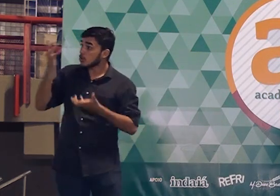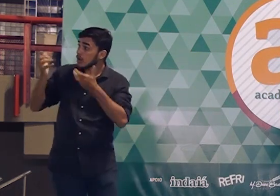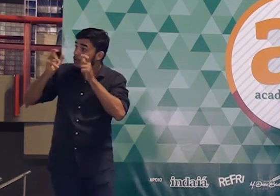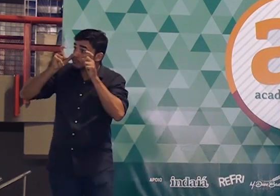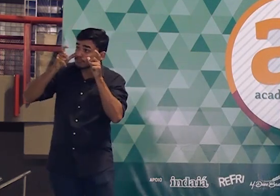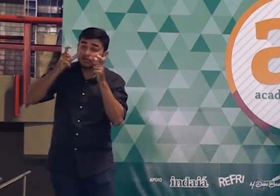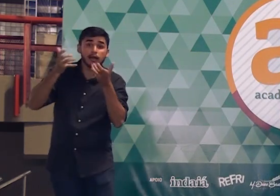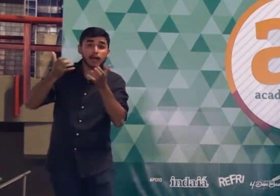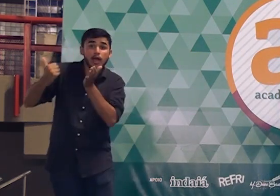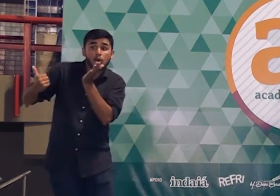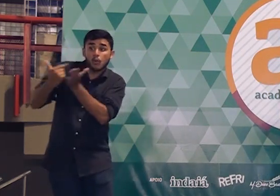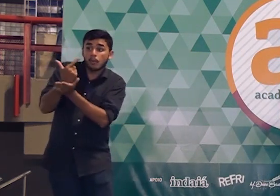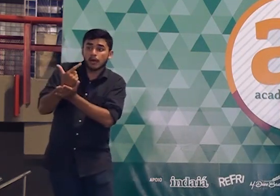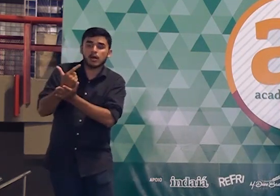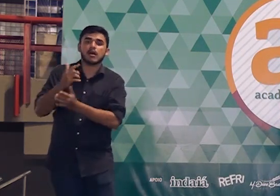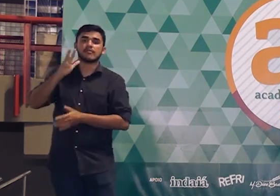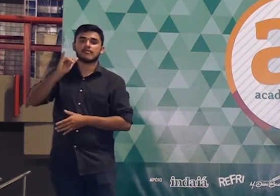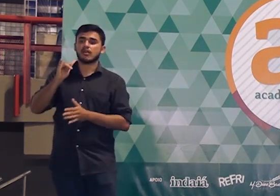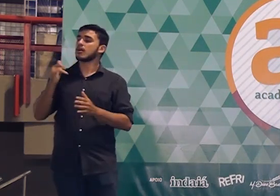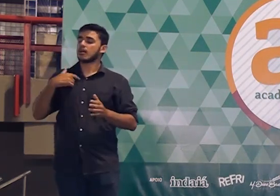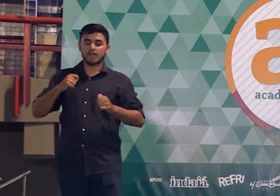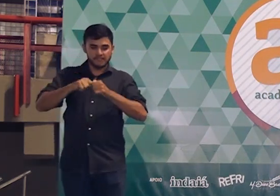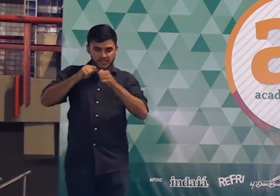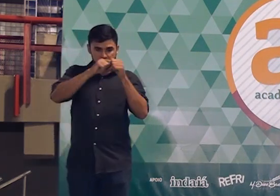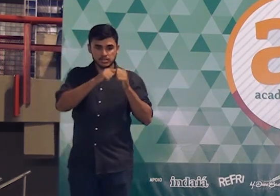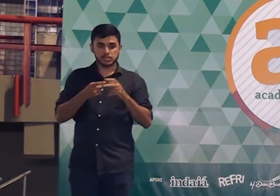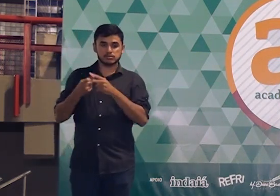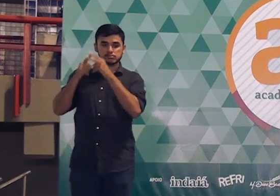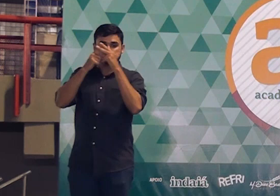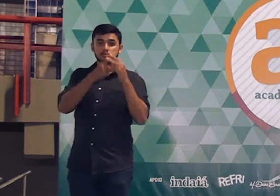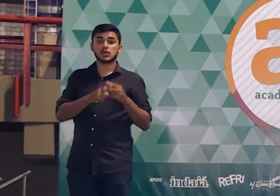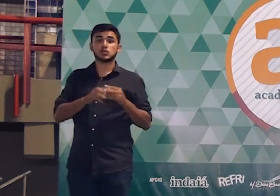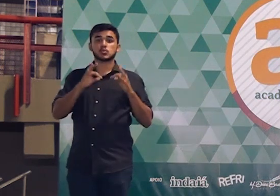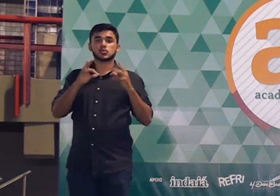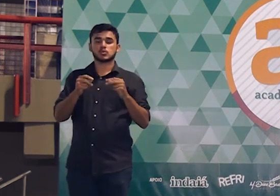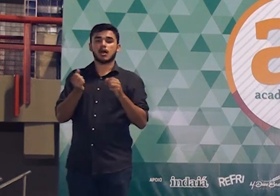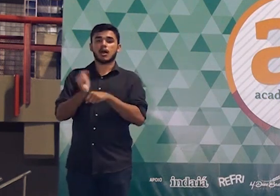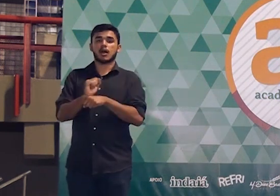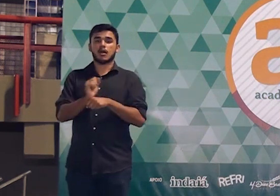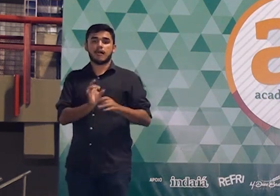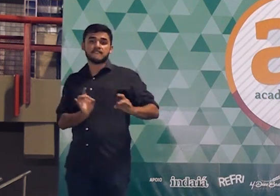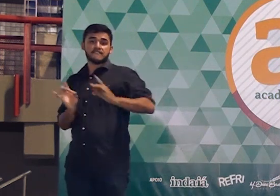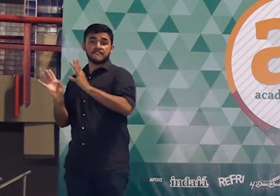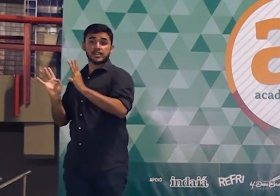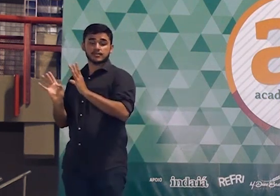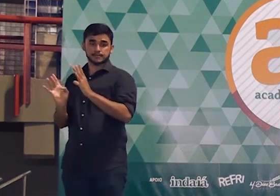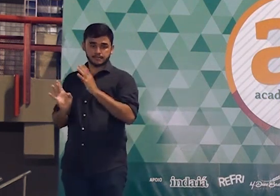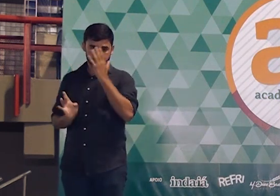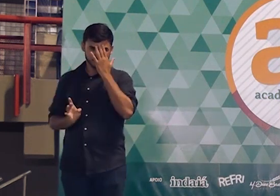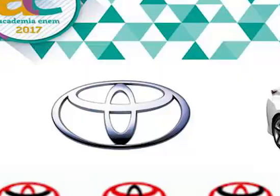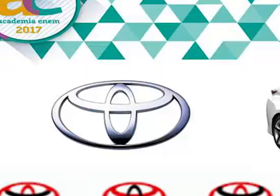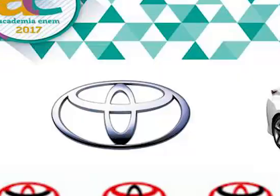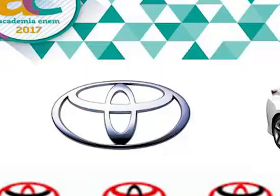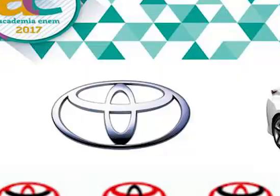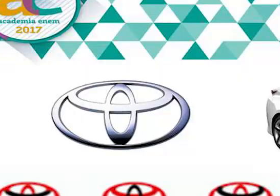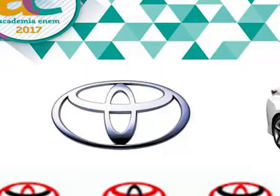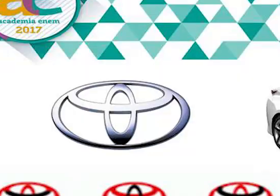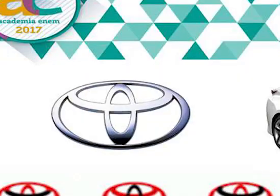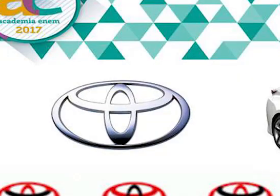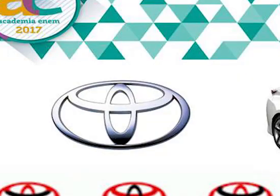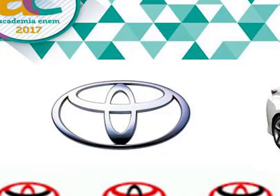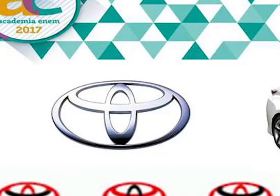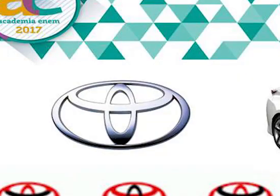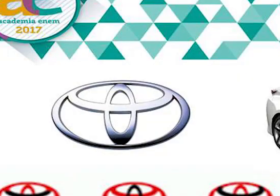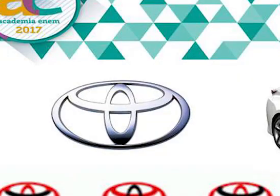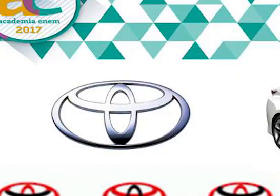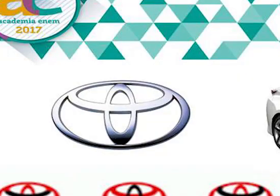just in time dos anos 50 para frente sendo implementado no planeta. Olha aí a Toyota com lançamentos mundiais, né?